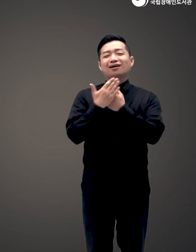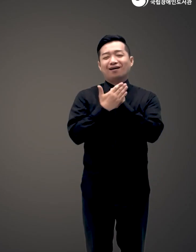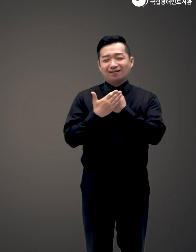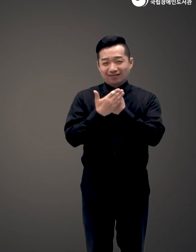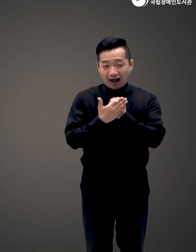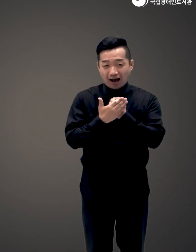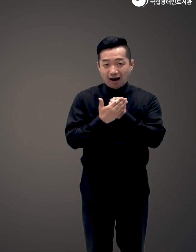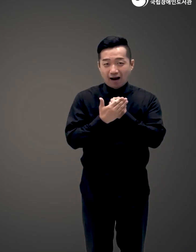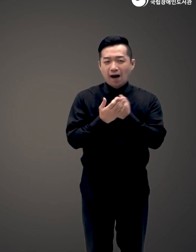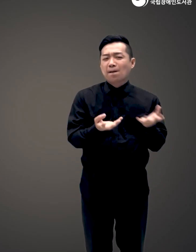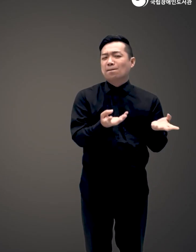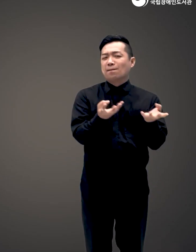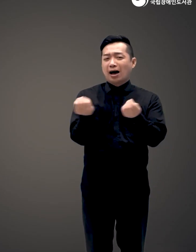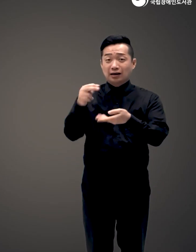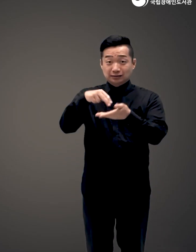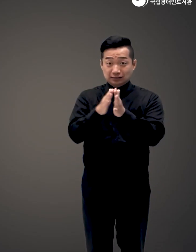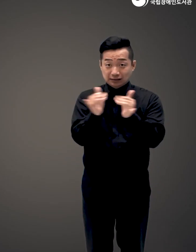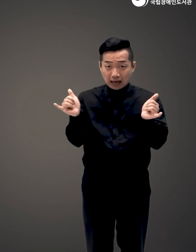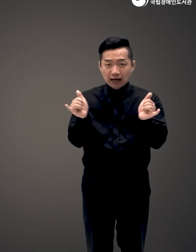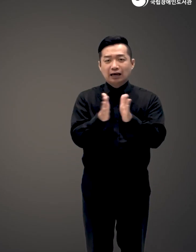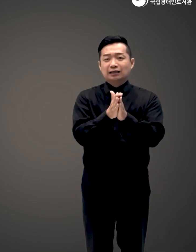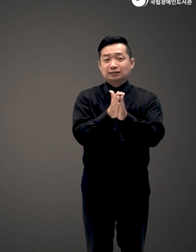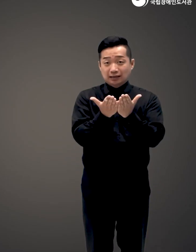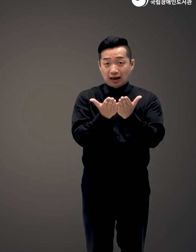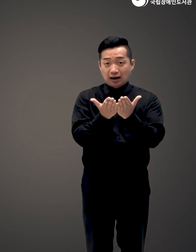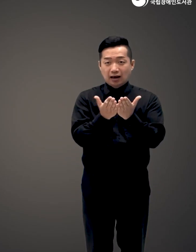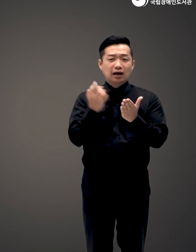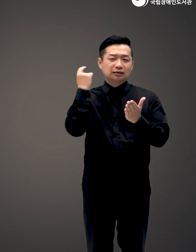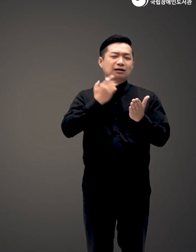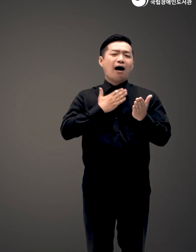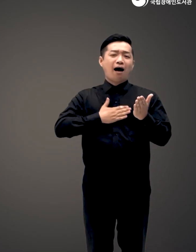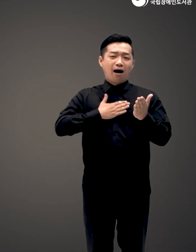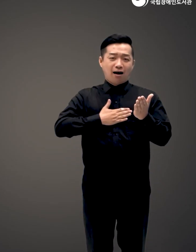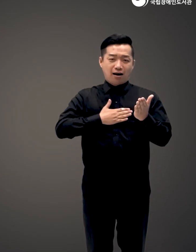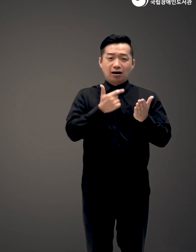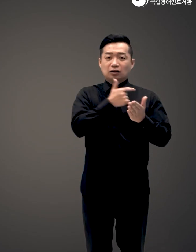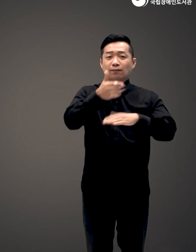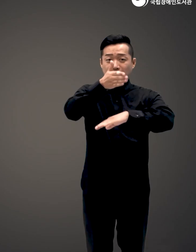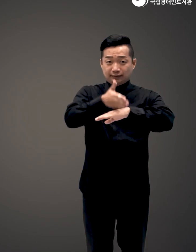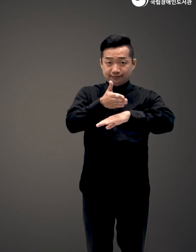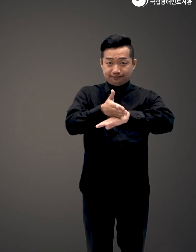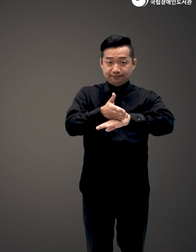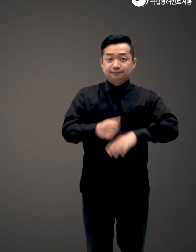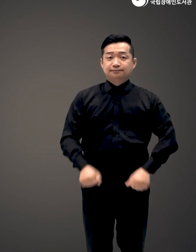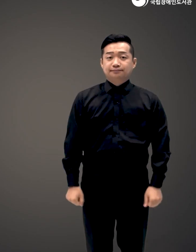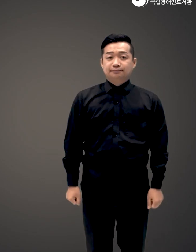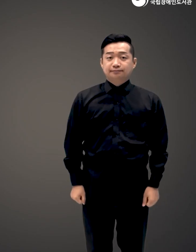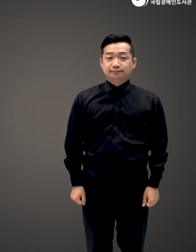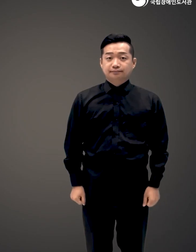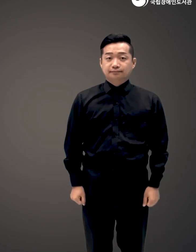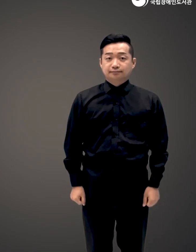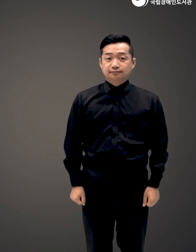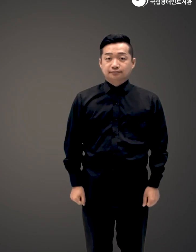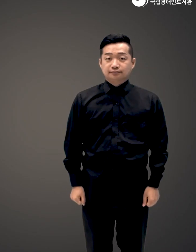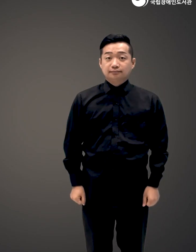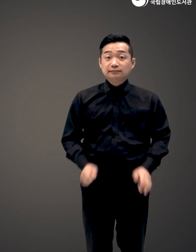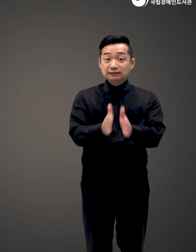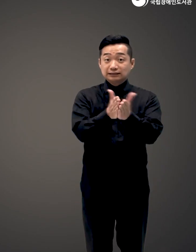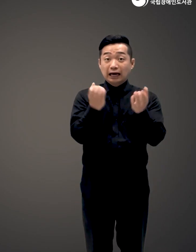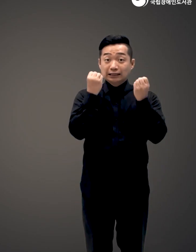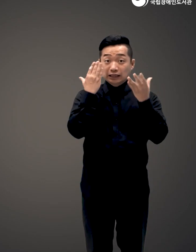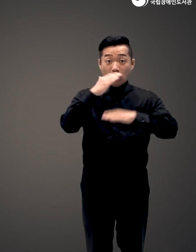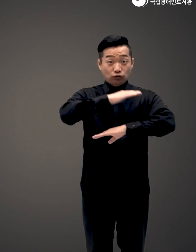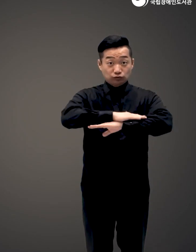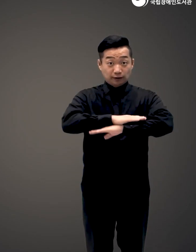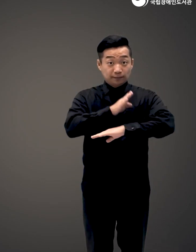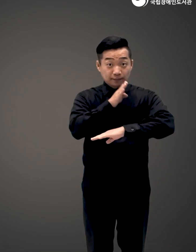해주셔서 그 덕분에 많은 독자분들이 이제 이 책을 알게 돼서 너무 감사드리고요.